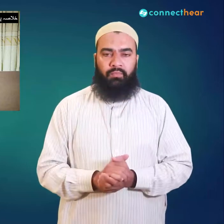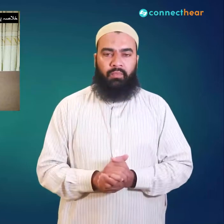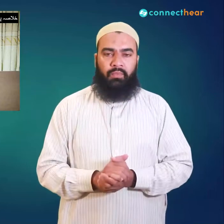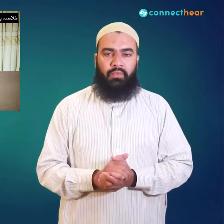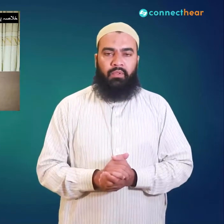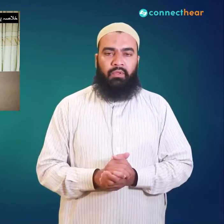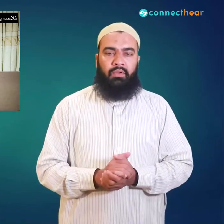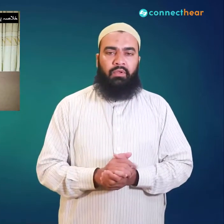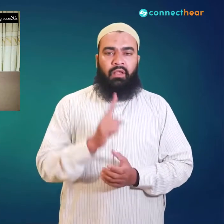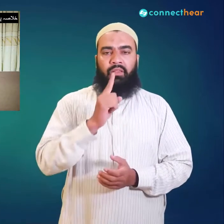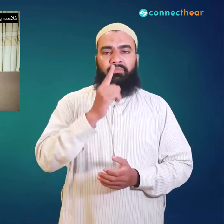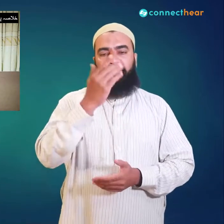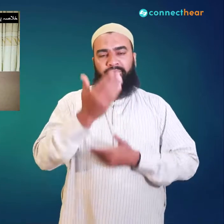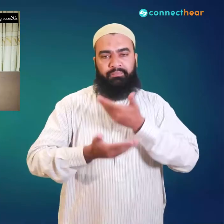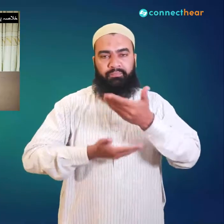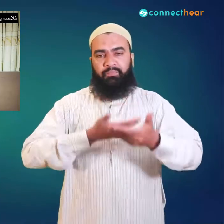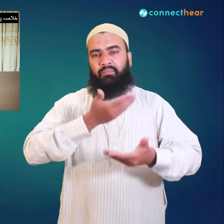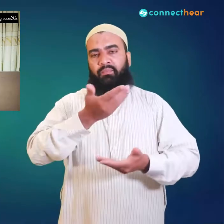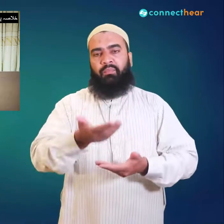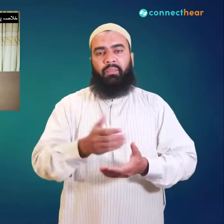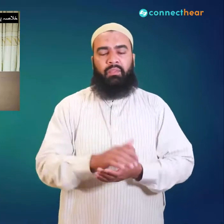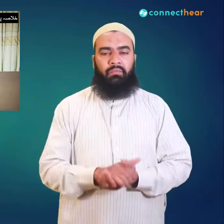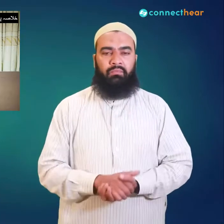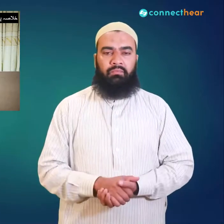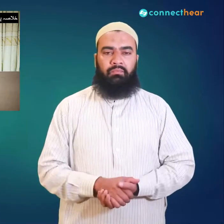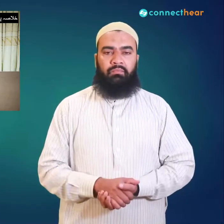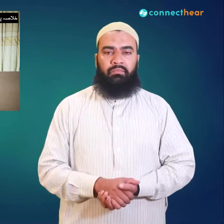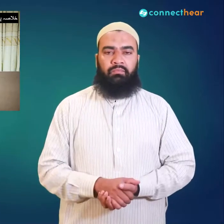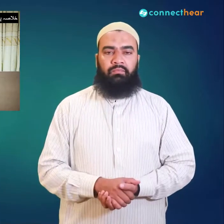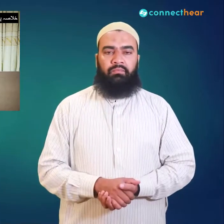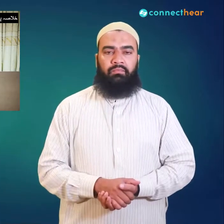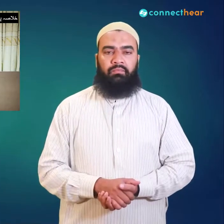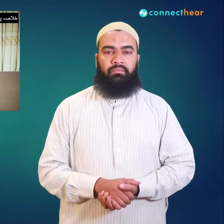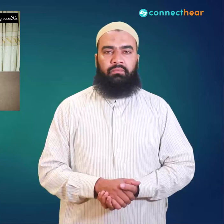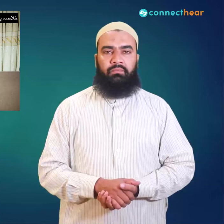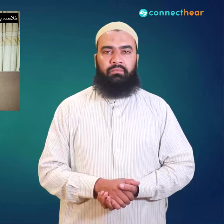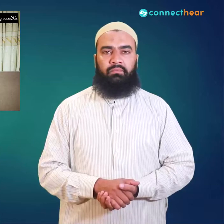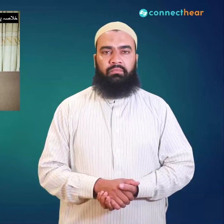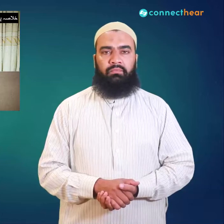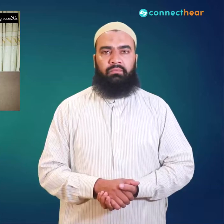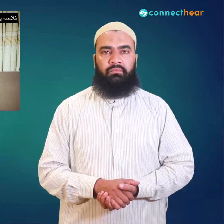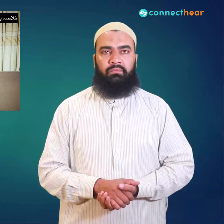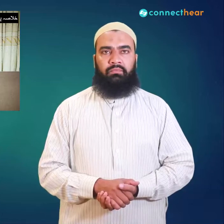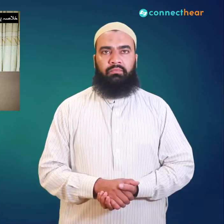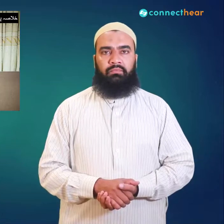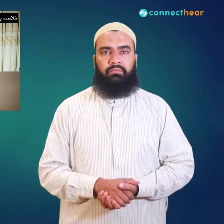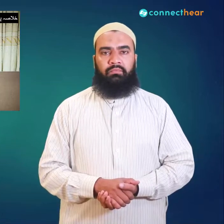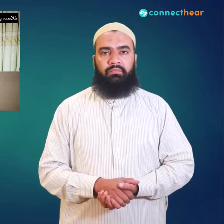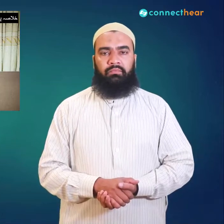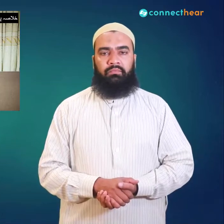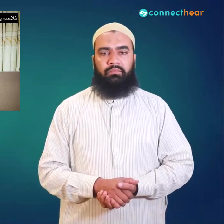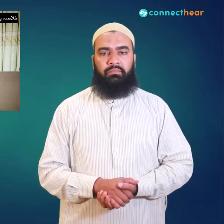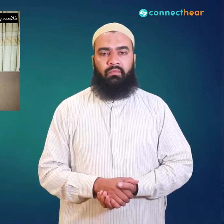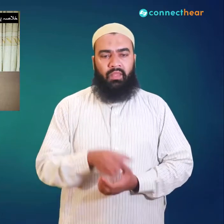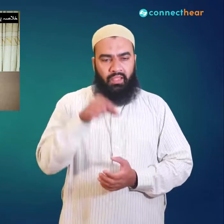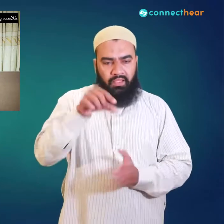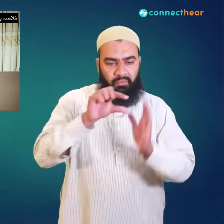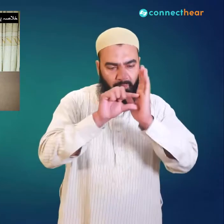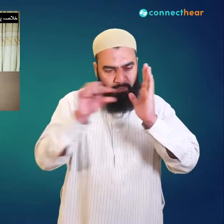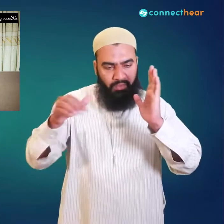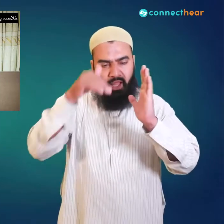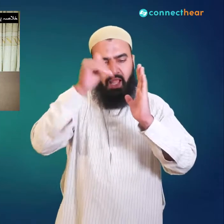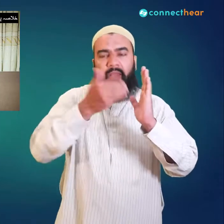آیت نمبر 41، وَاعْلَمُوا أَنَّمَا غَنِمْتُم مِّن شَيْءٍ۔ اس آیت